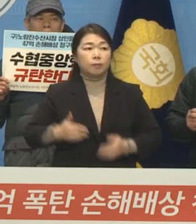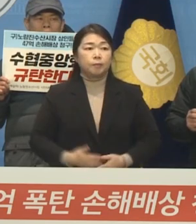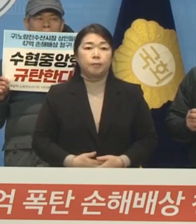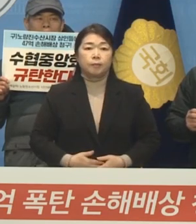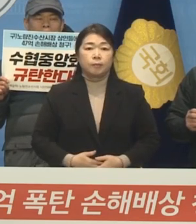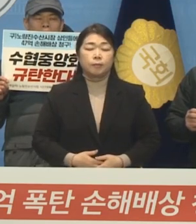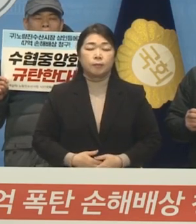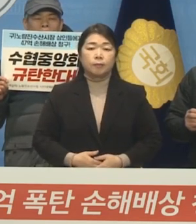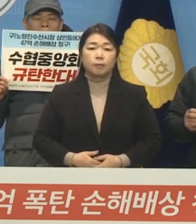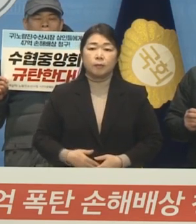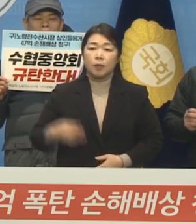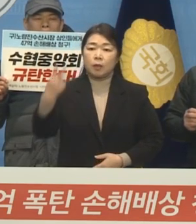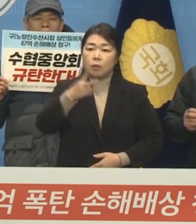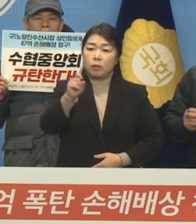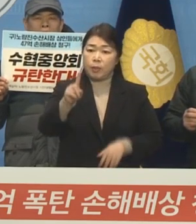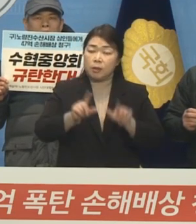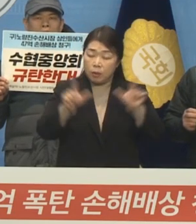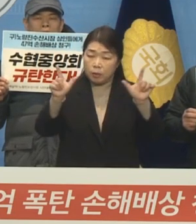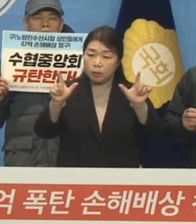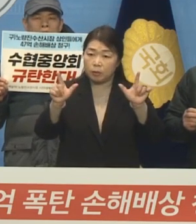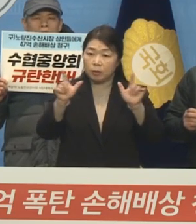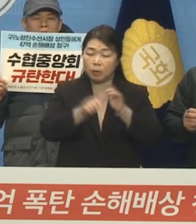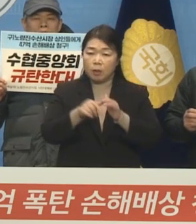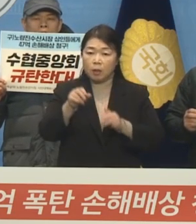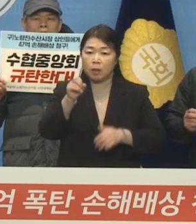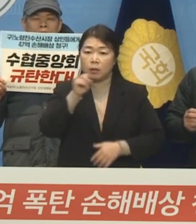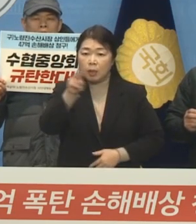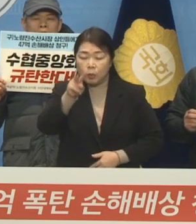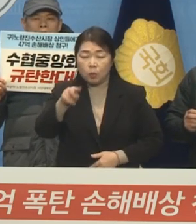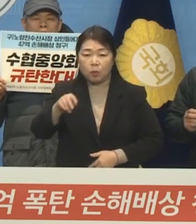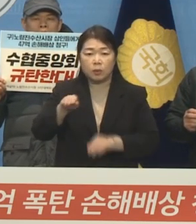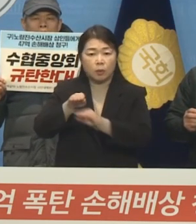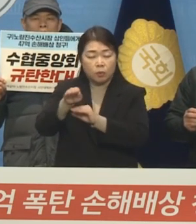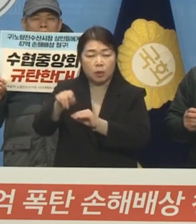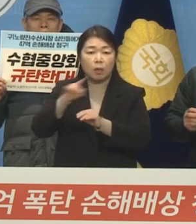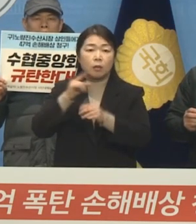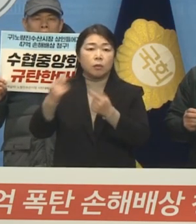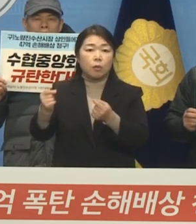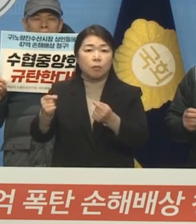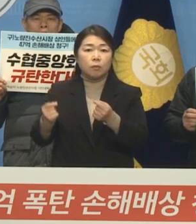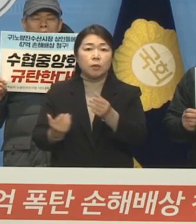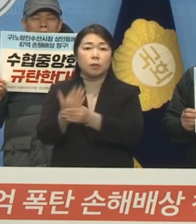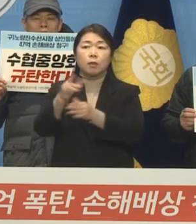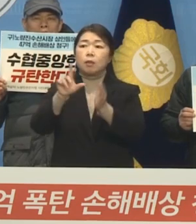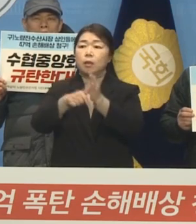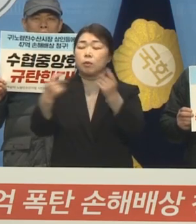지난 2011년도 쌍용자동차 그 사태 때